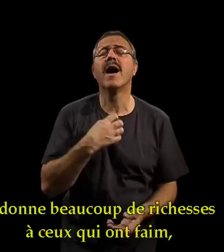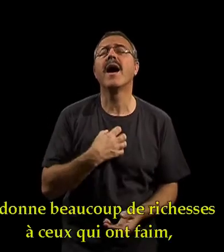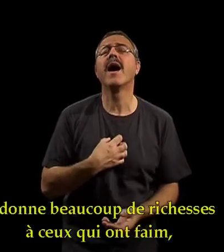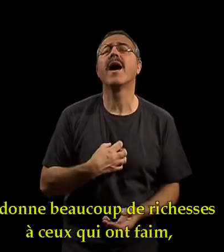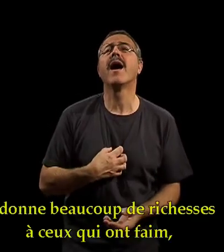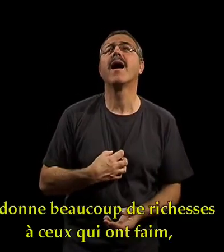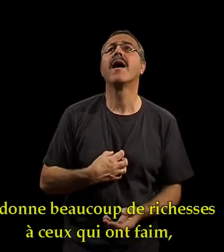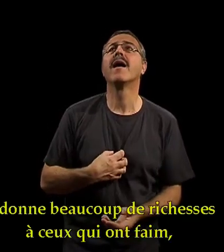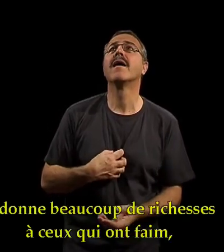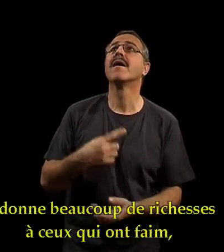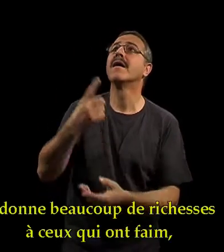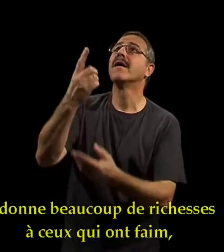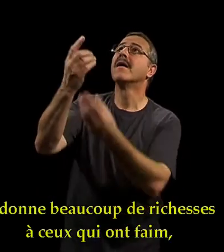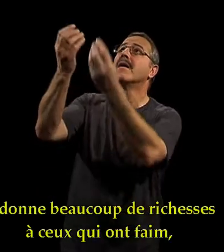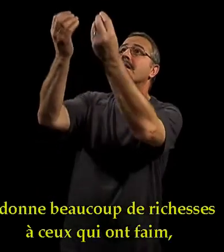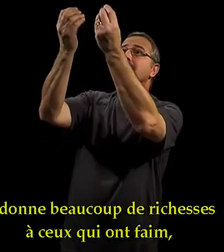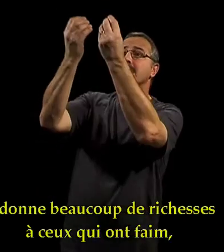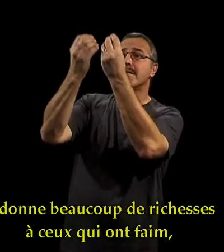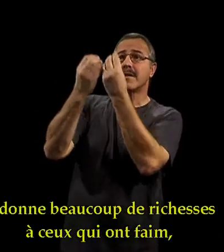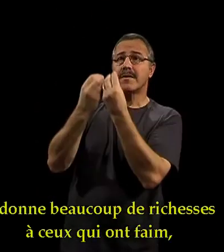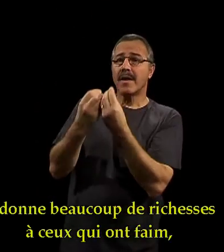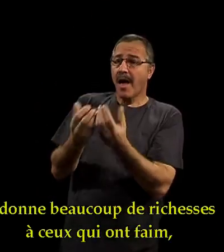Il donne beaucoup de richesses à ceux qui ont faim.